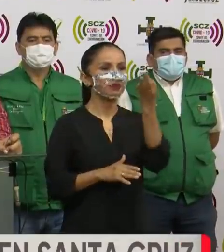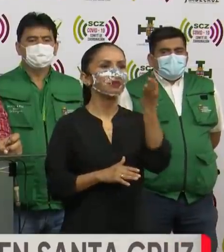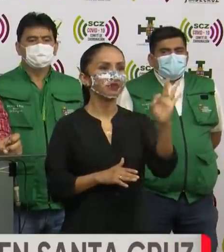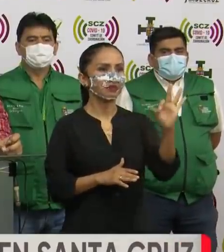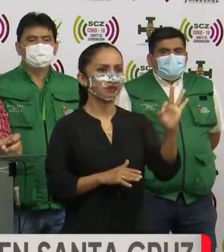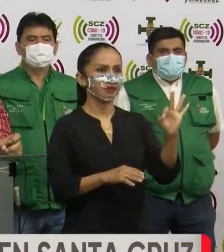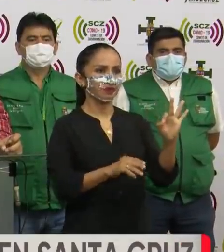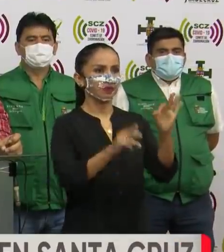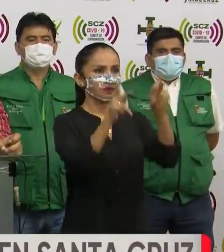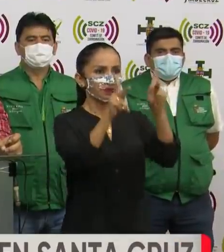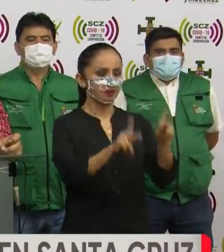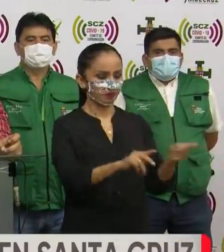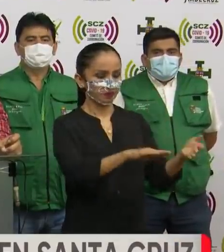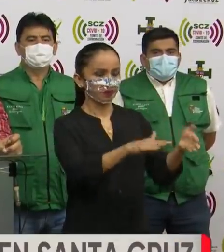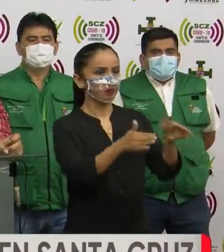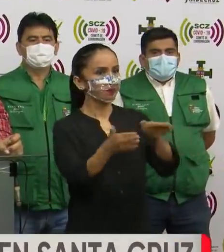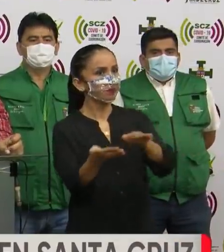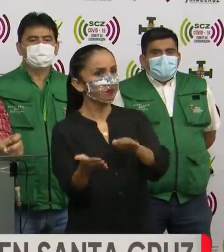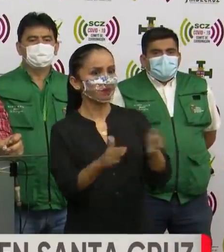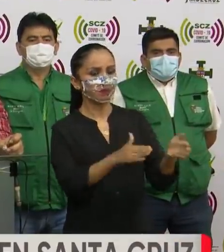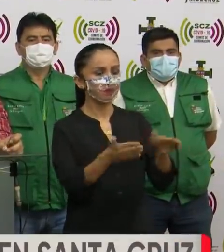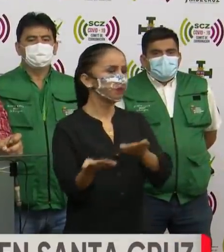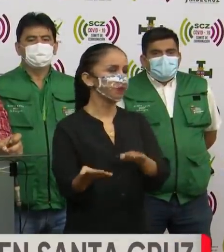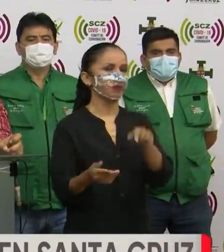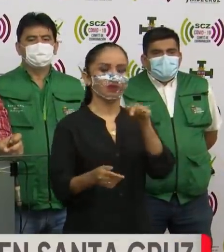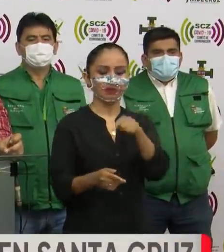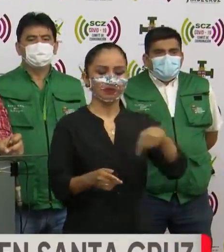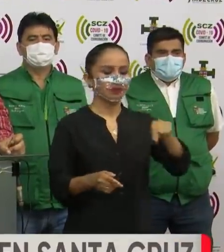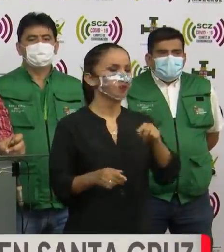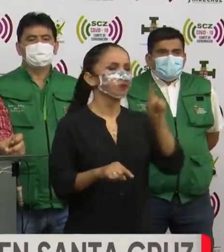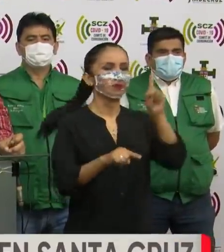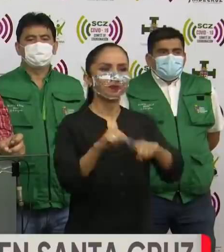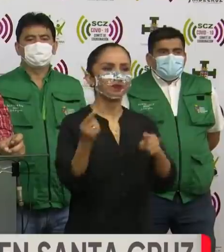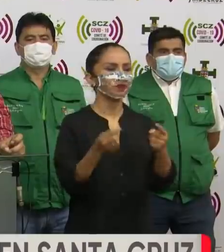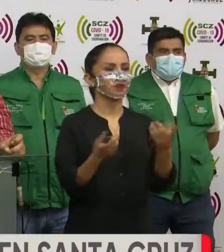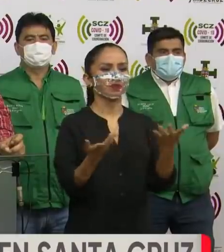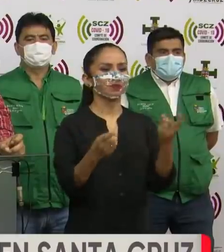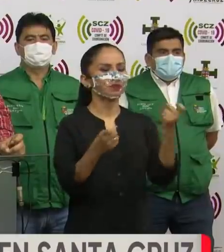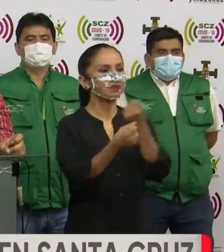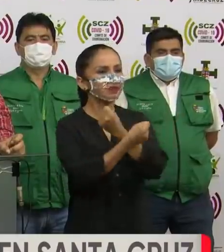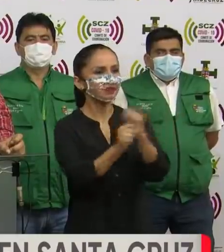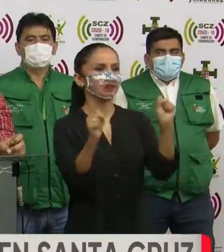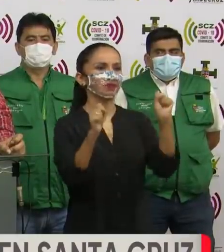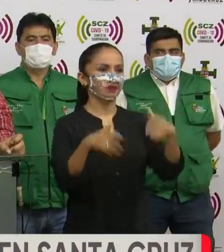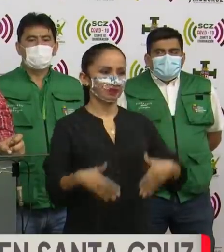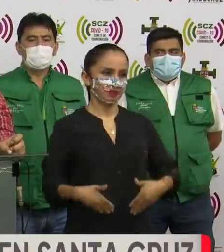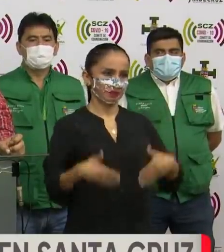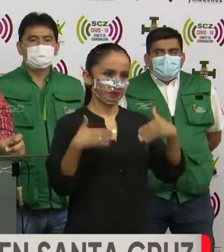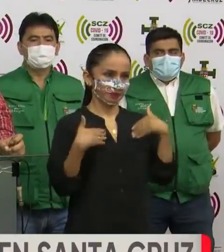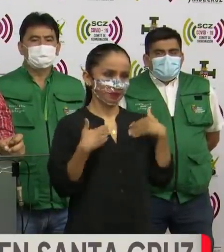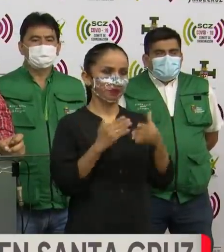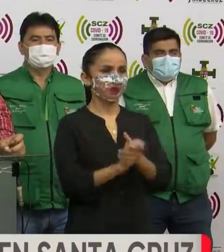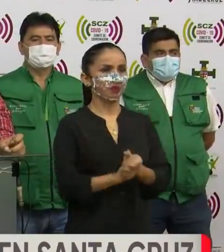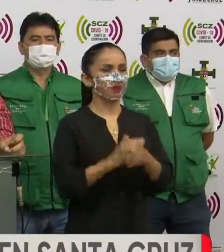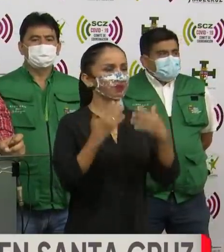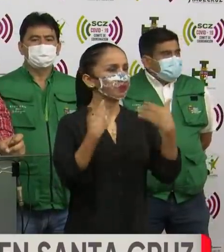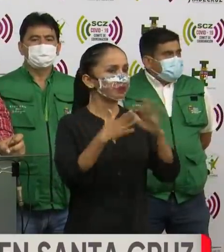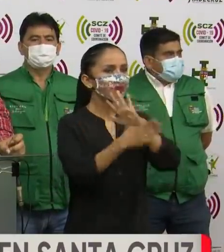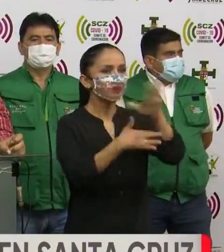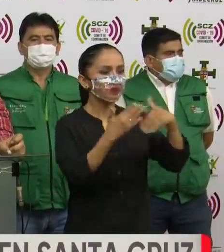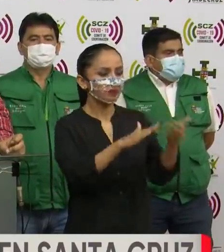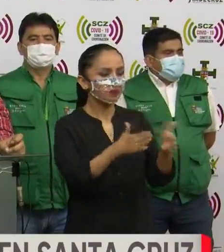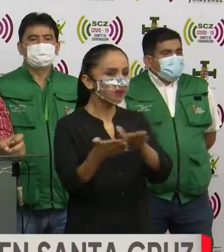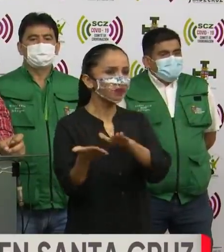19 fallecimientos, 19 personas que no lograron vencer la batalla contra el COVID-19, que suman ya a